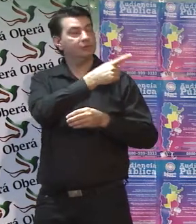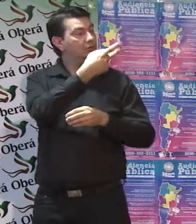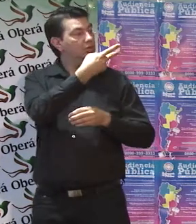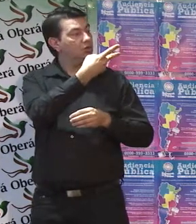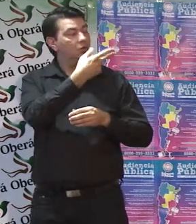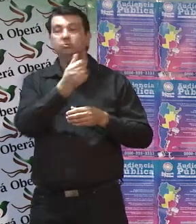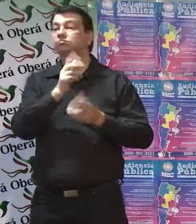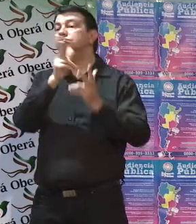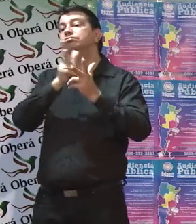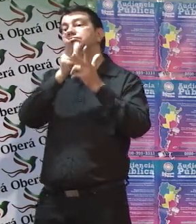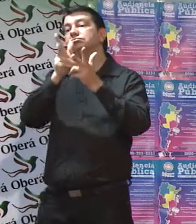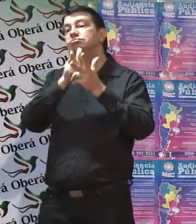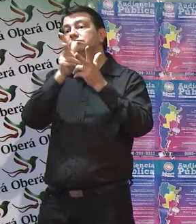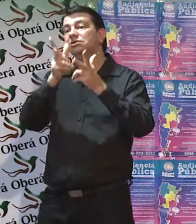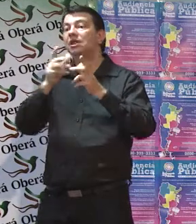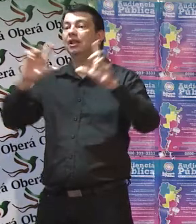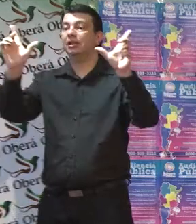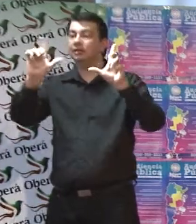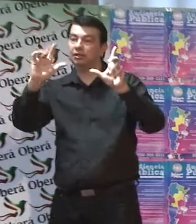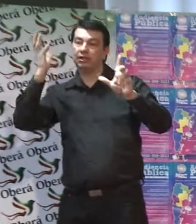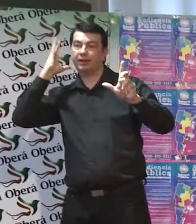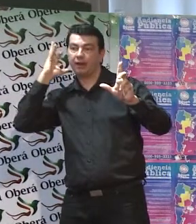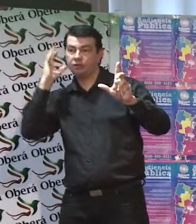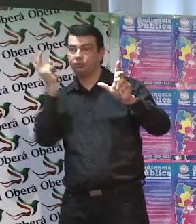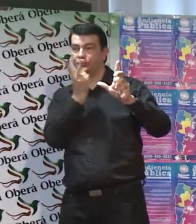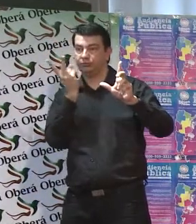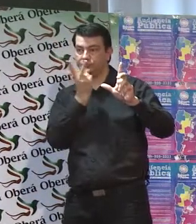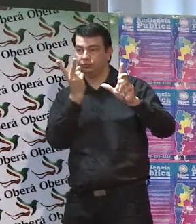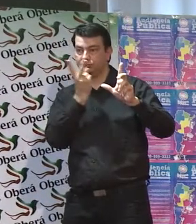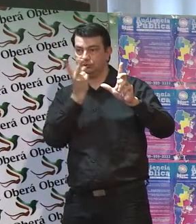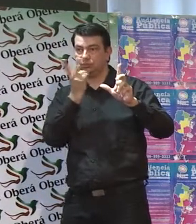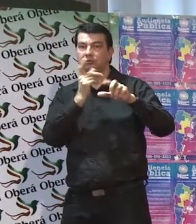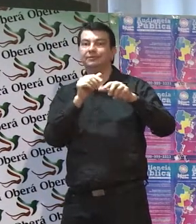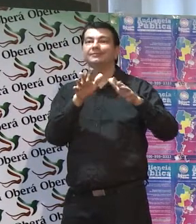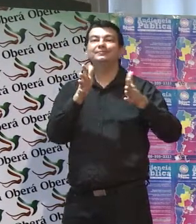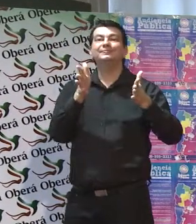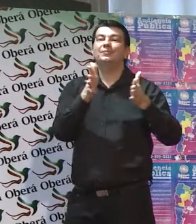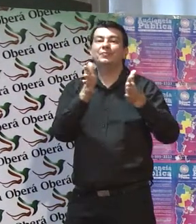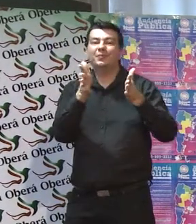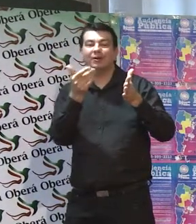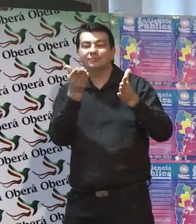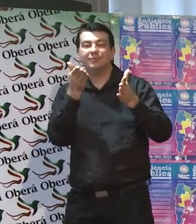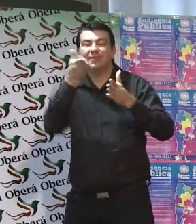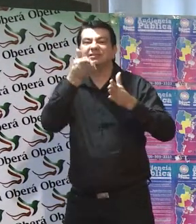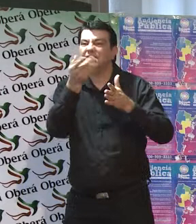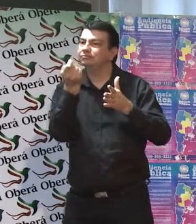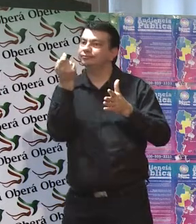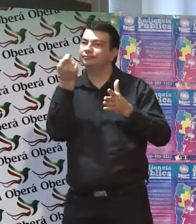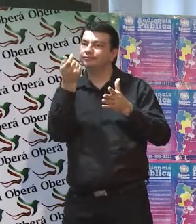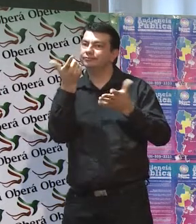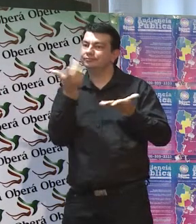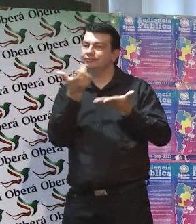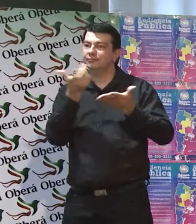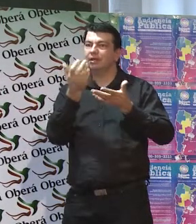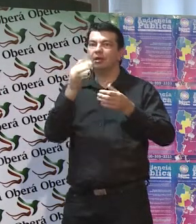Nosotros vamos a hablar sobre la radio y la televisión. Tenemos pocos espacios para participar, para que nos escuchen,